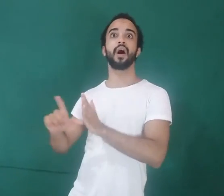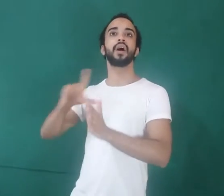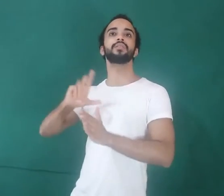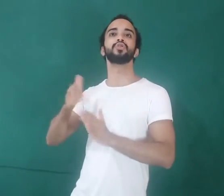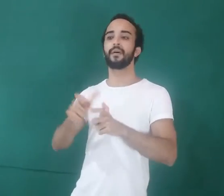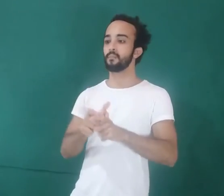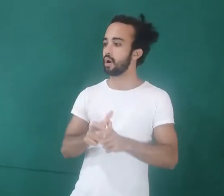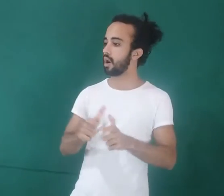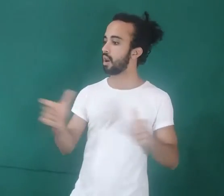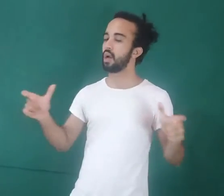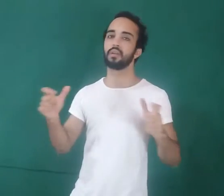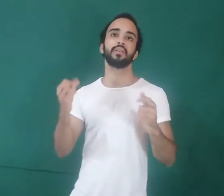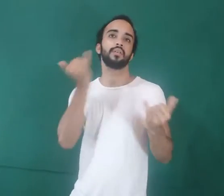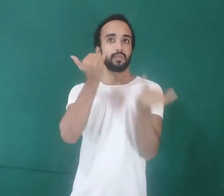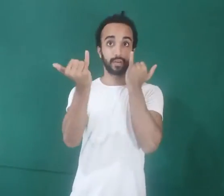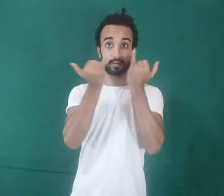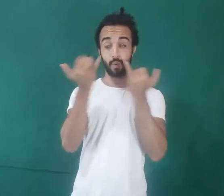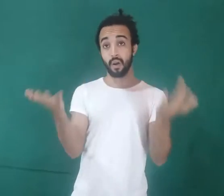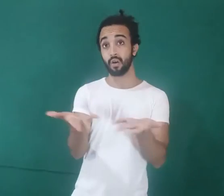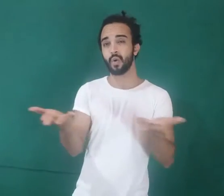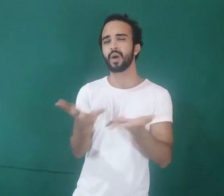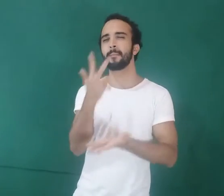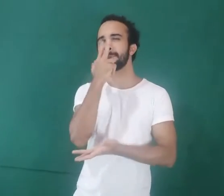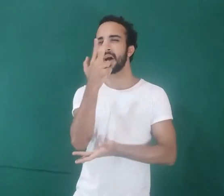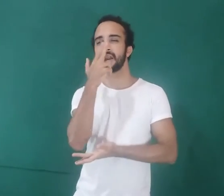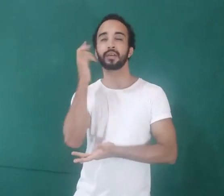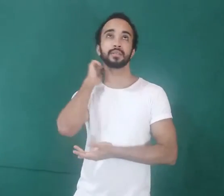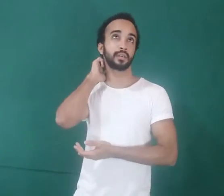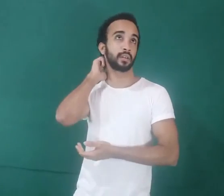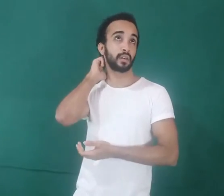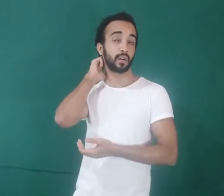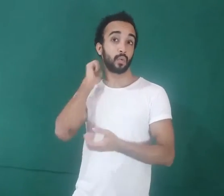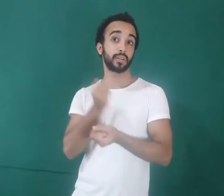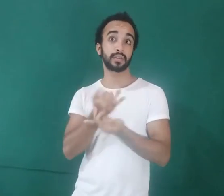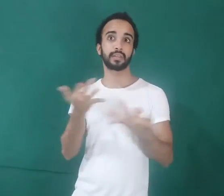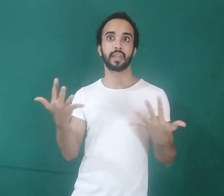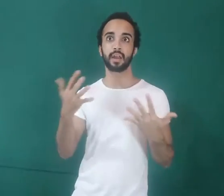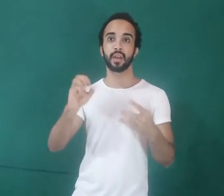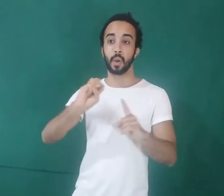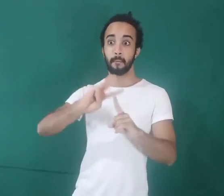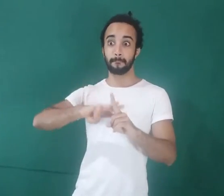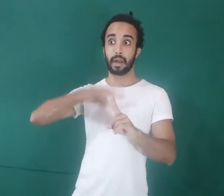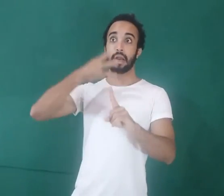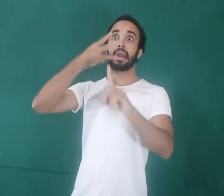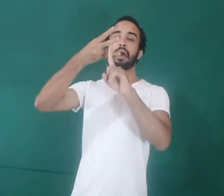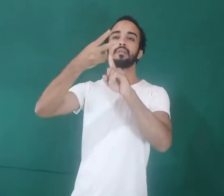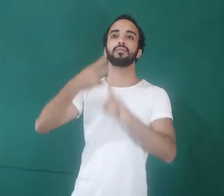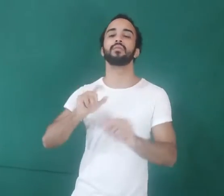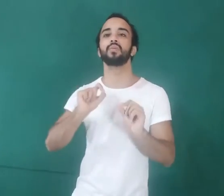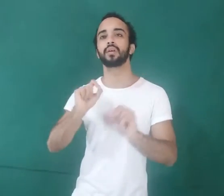que agora parece que essa quantidade triplicou, né? A ideia que eu tenho, às vezes, quando eu entro, é que todo